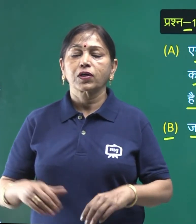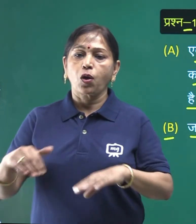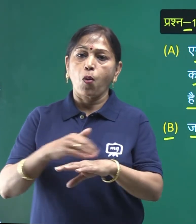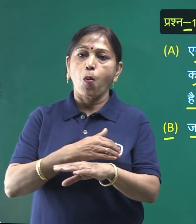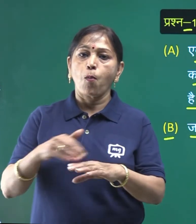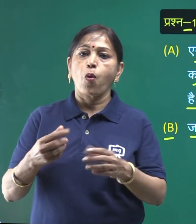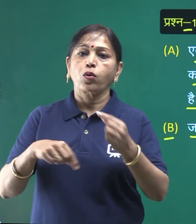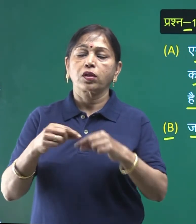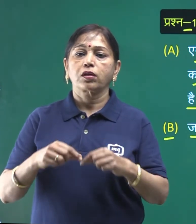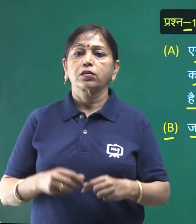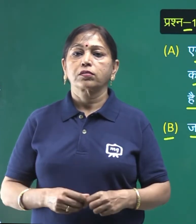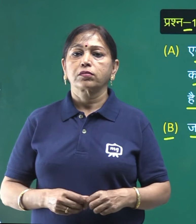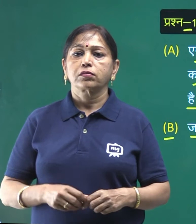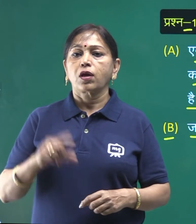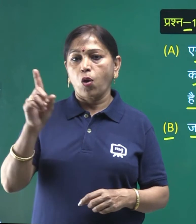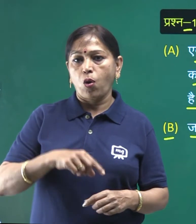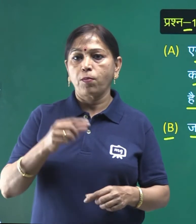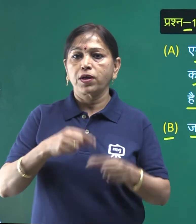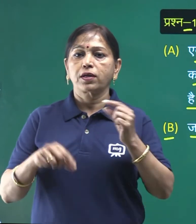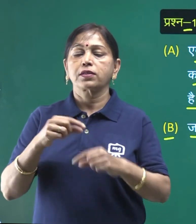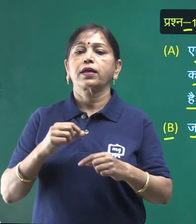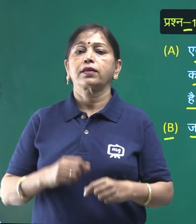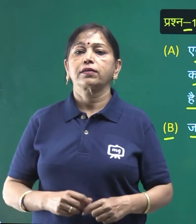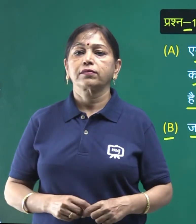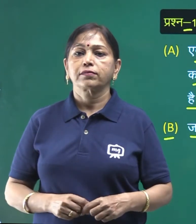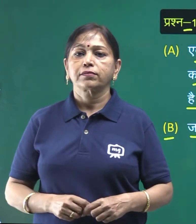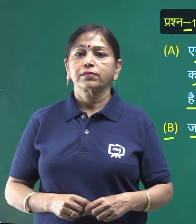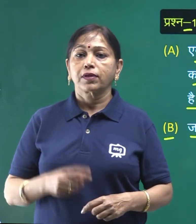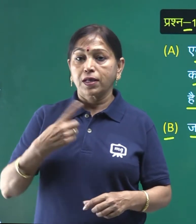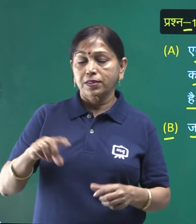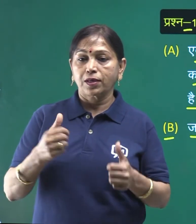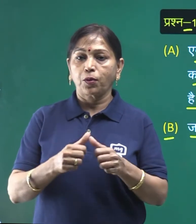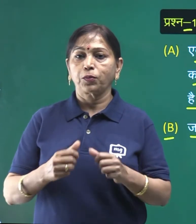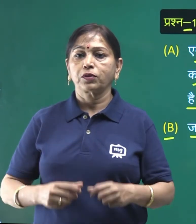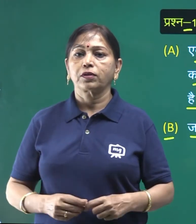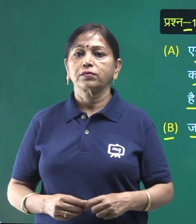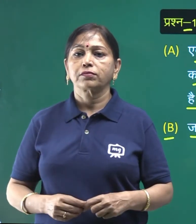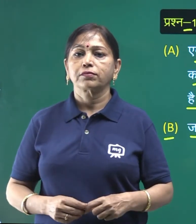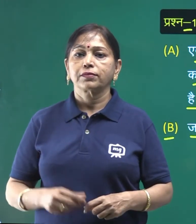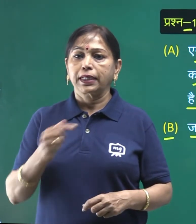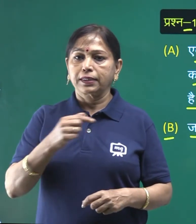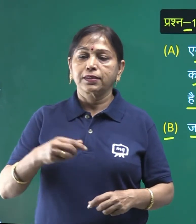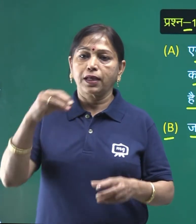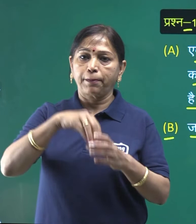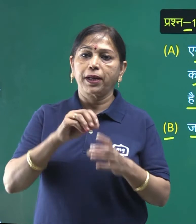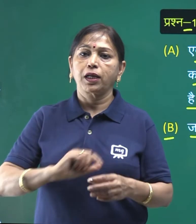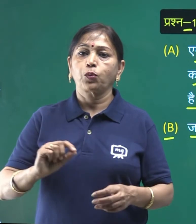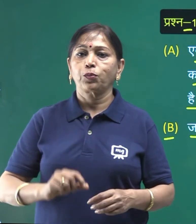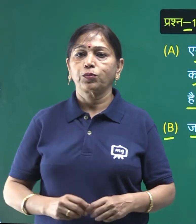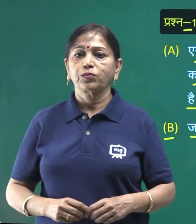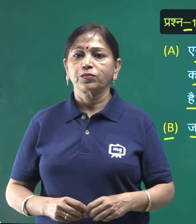भौतिक ऑब्लिक रासायनिक। सही ऑप्शन रिक्त स्थान में लिखो।